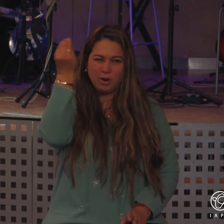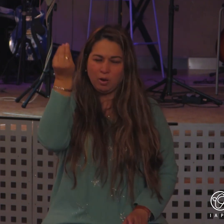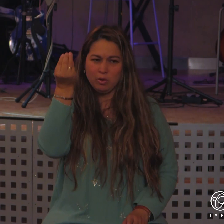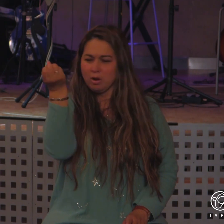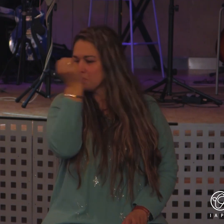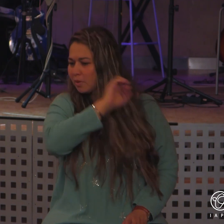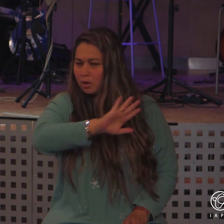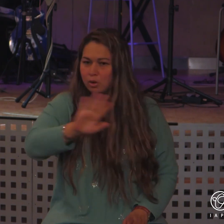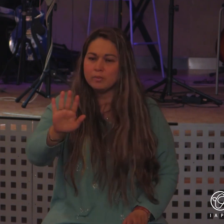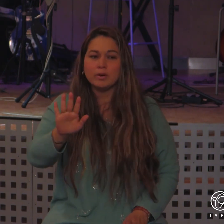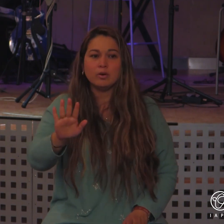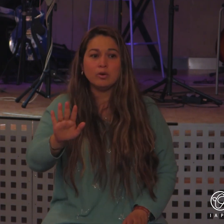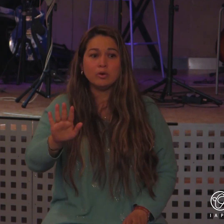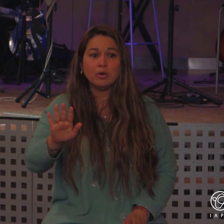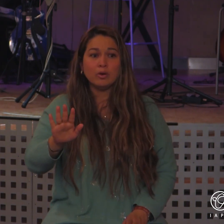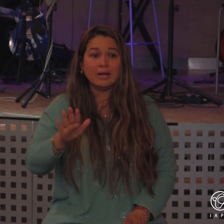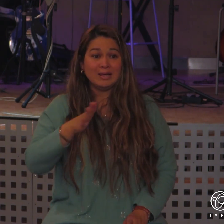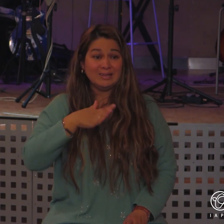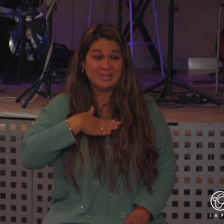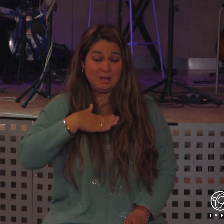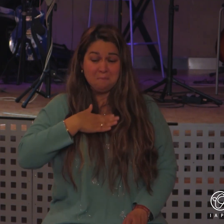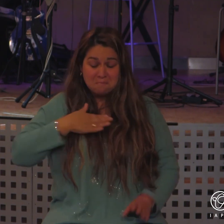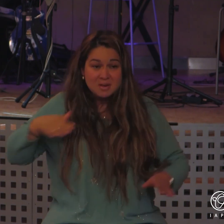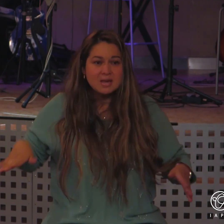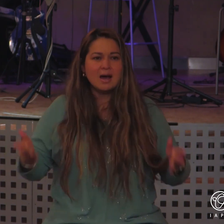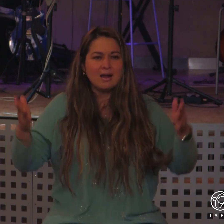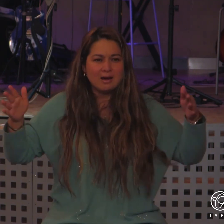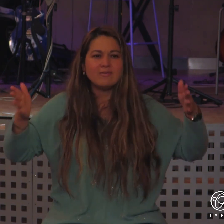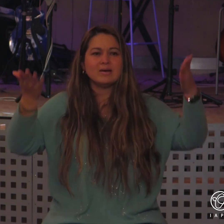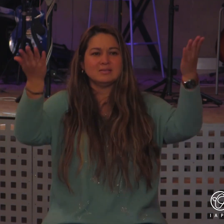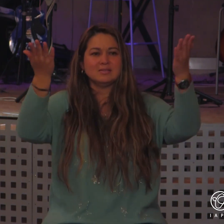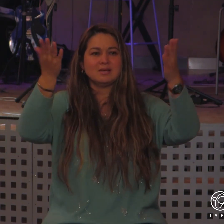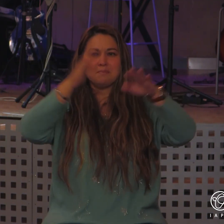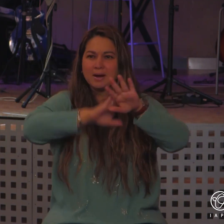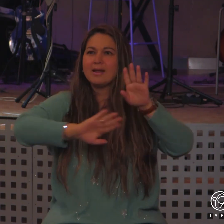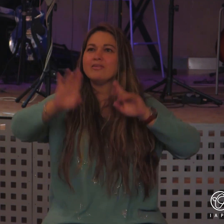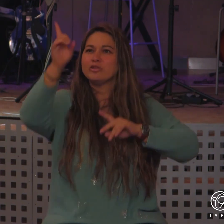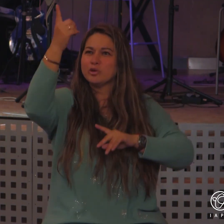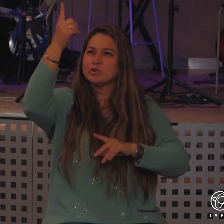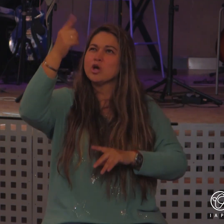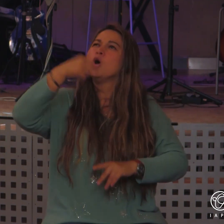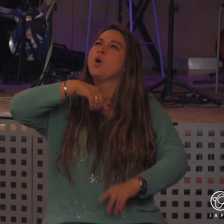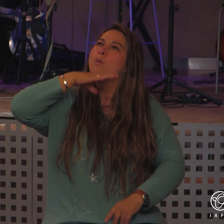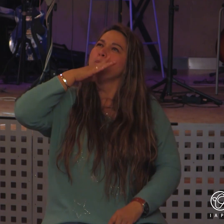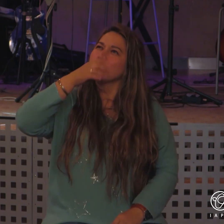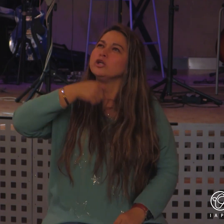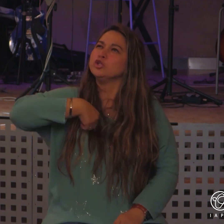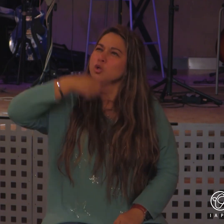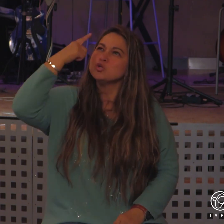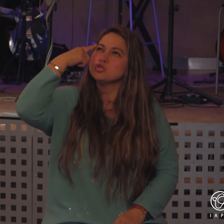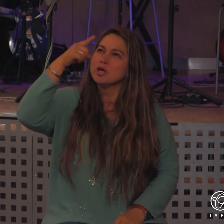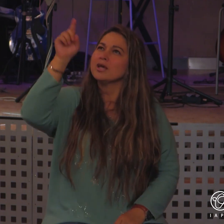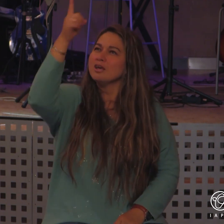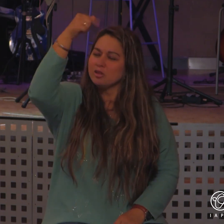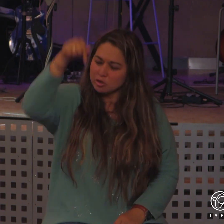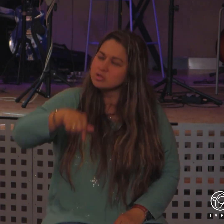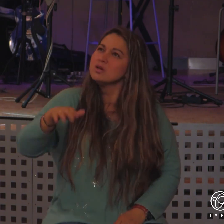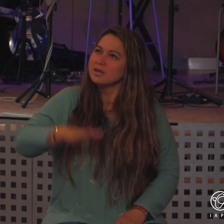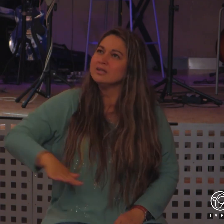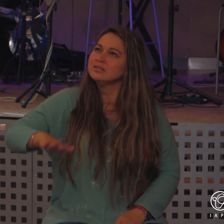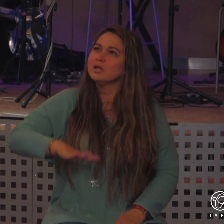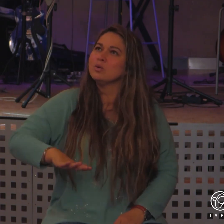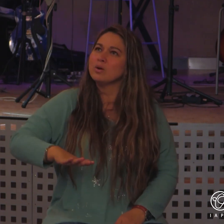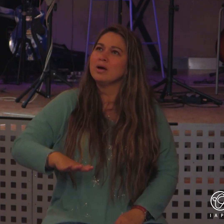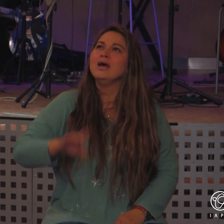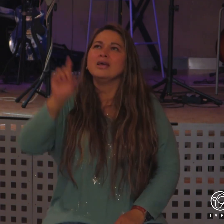desde mi adoración, desde mi alabanza, desde mi reconocimiento de que Jesucristo está en este lugar, está